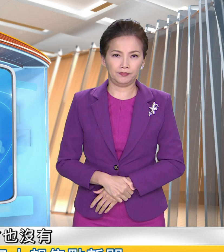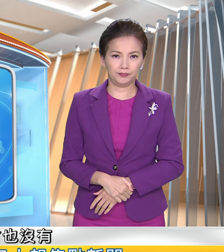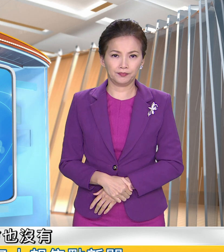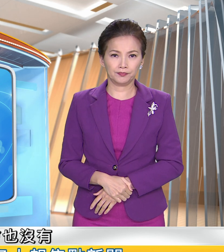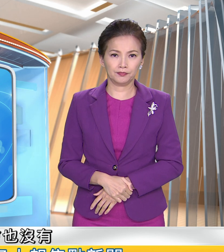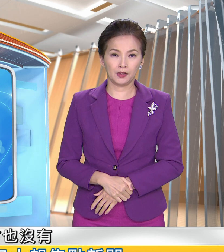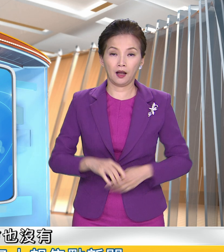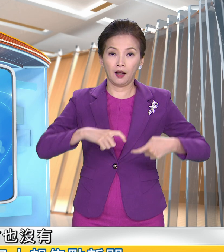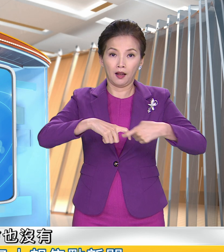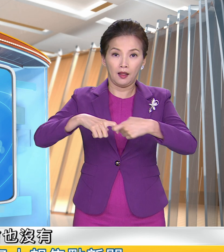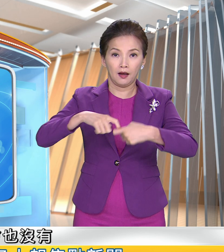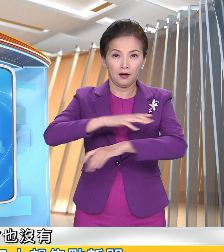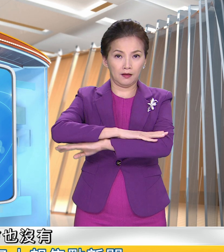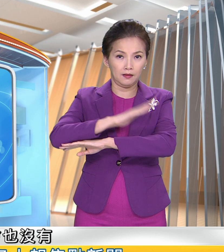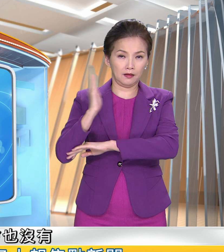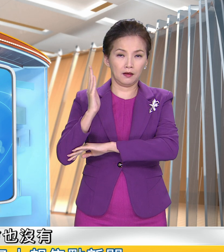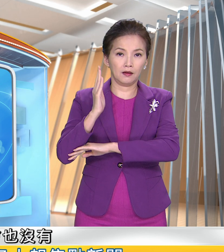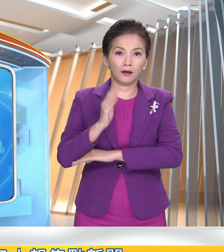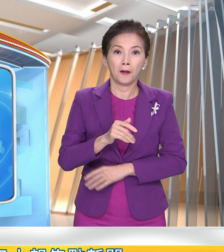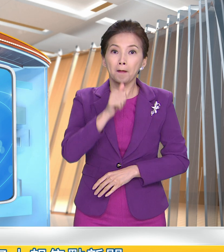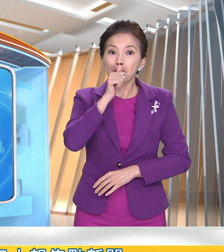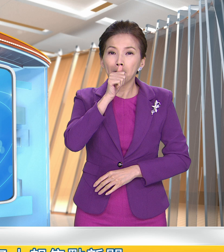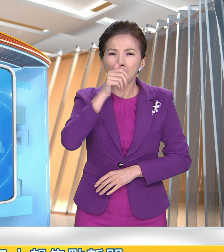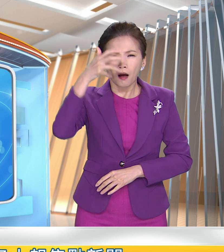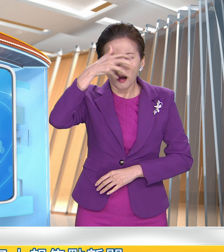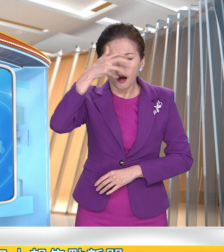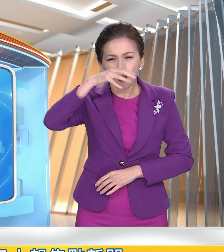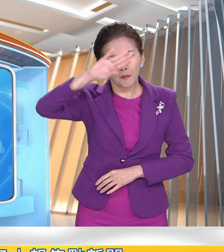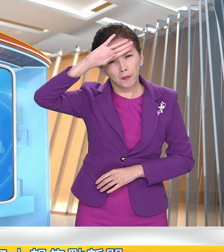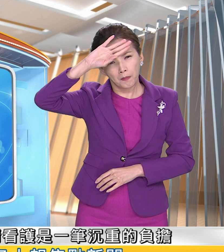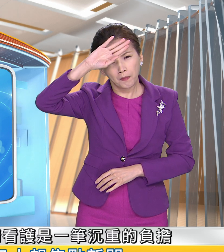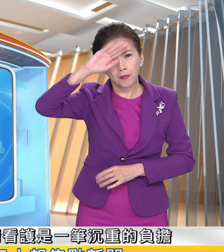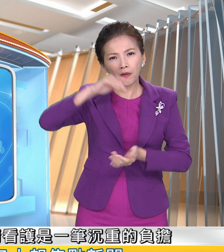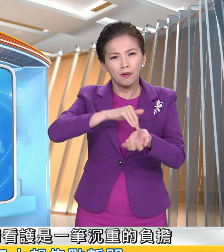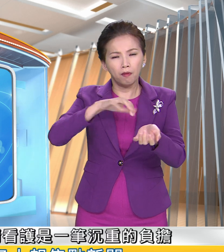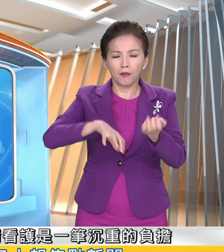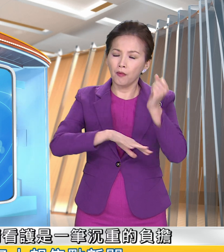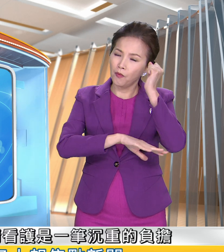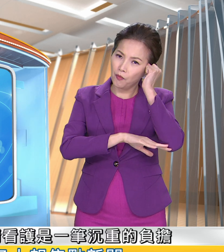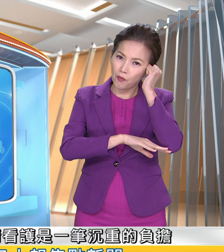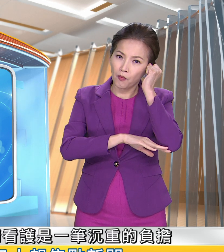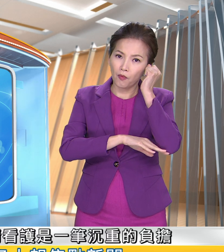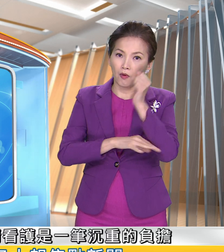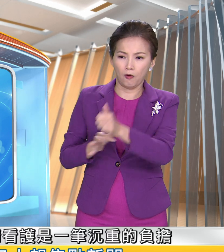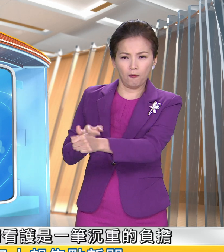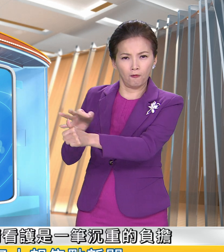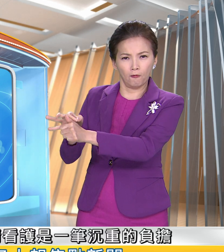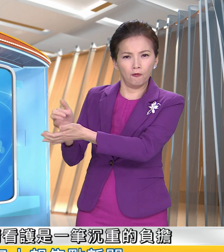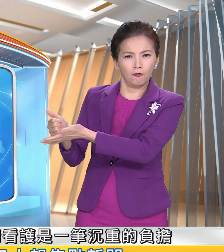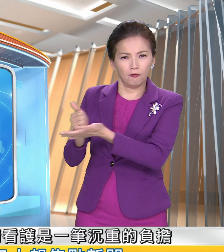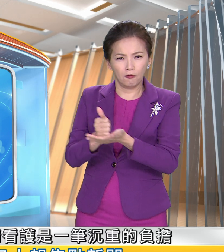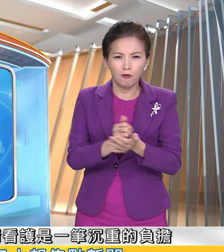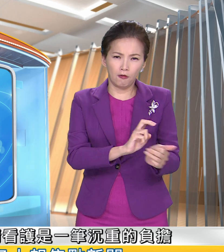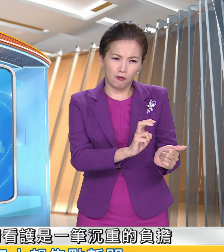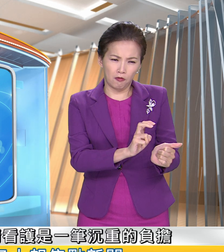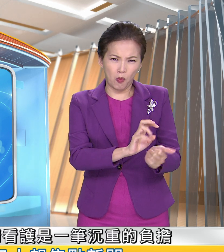有。联合报提到了，家中有长辈住院，请看护是一笔沉重的负